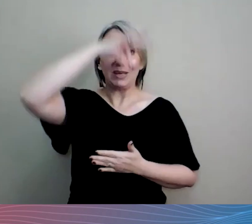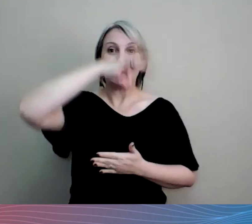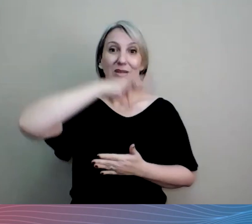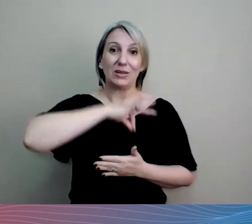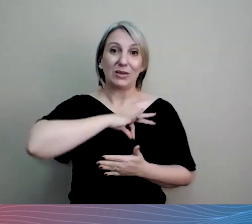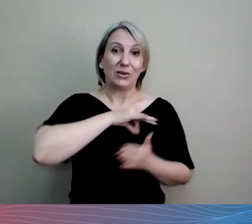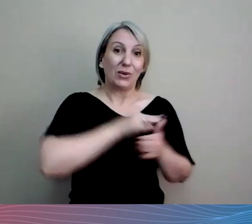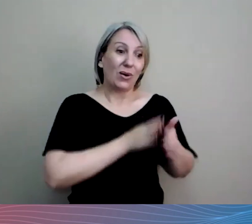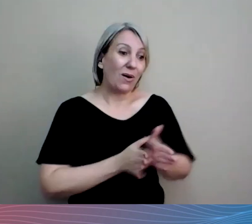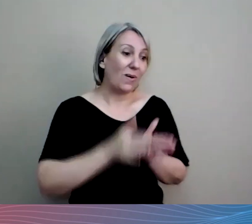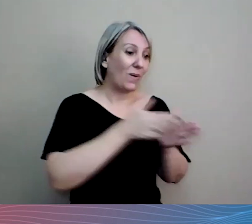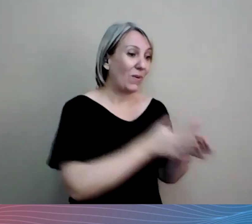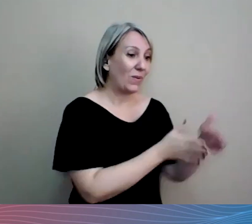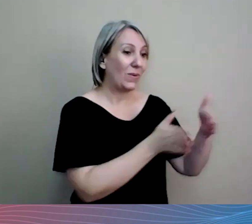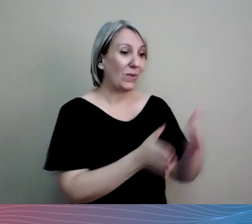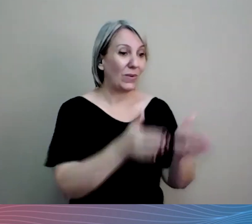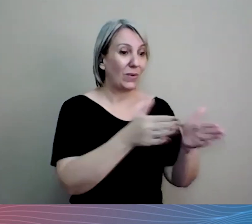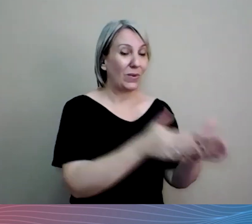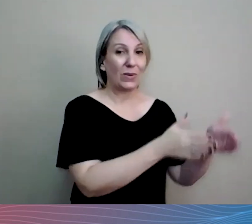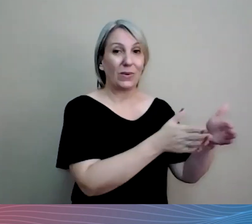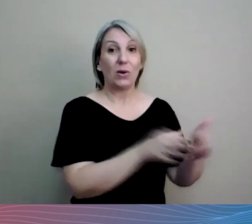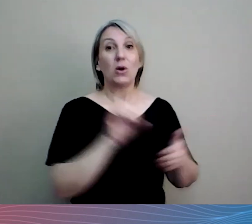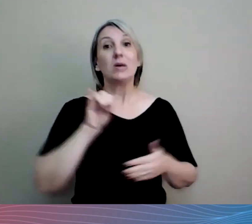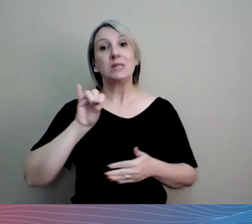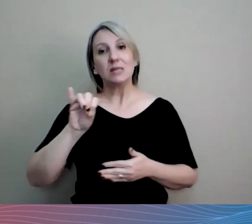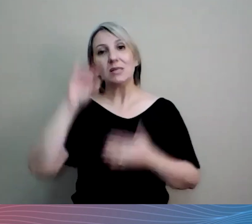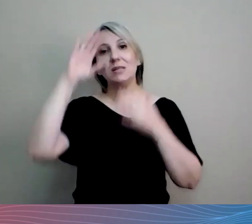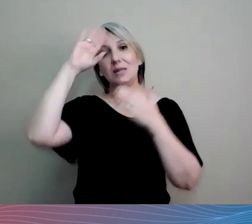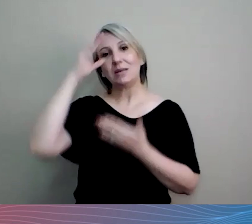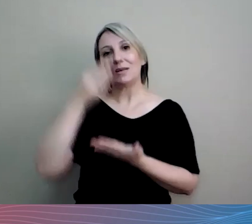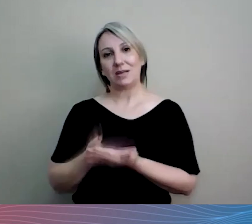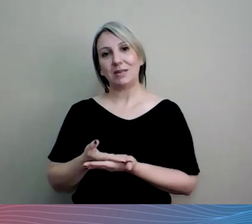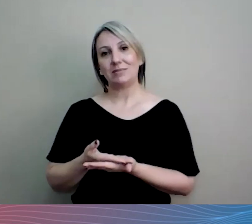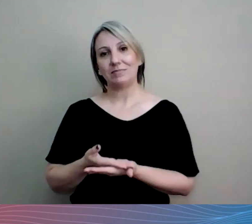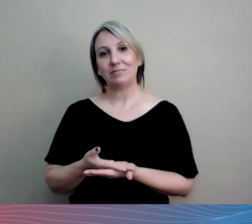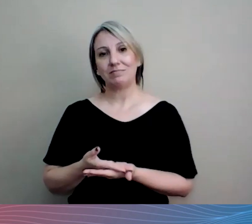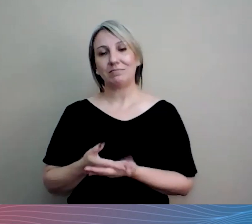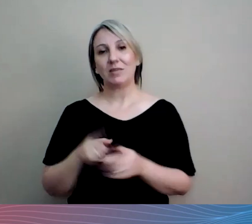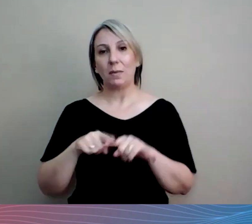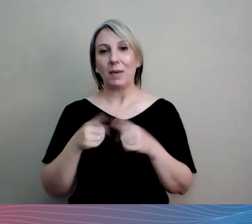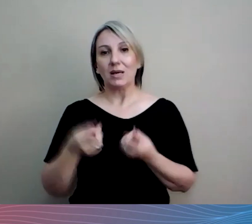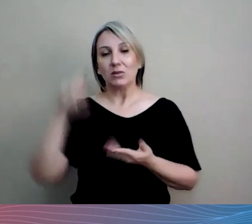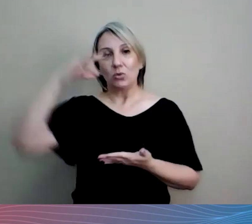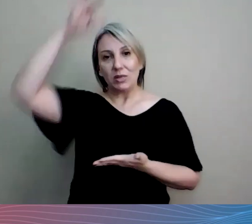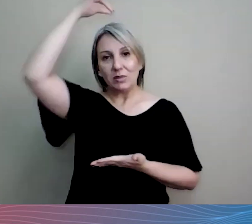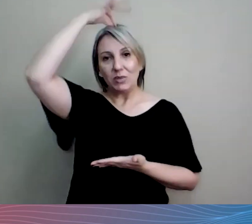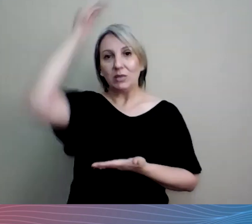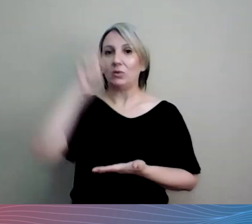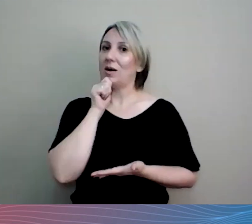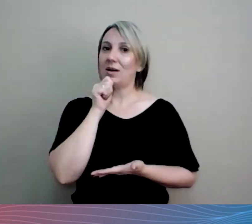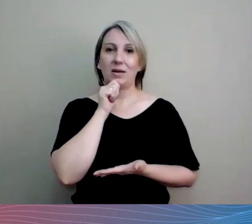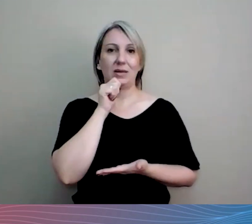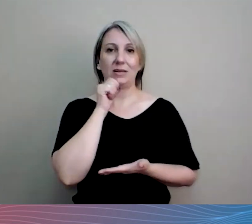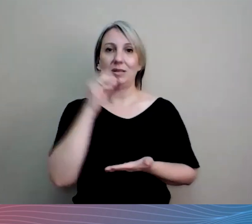nele crescem. Mas o Espírito até aquele momento não havia sido dado, porque Jesus ainda não